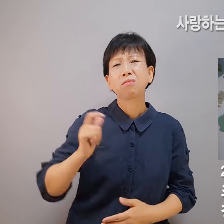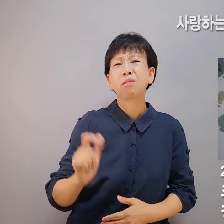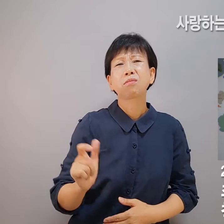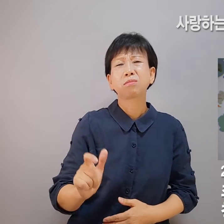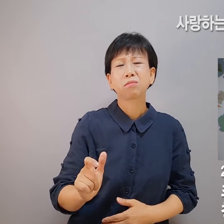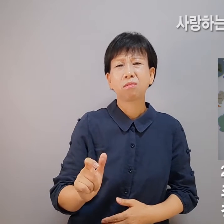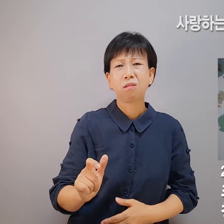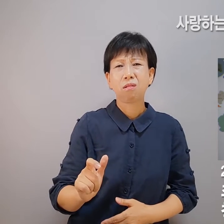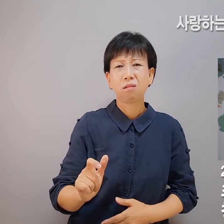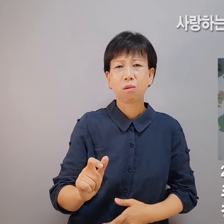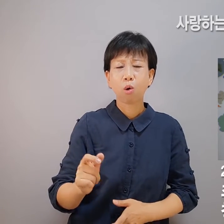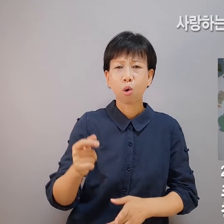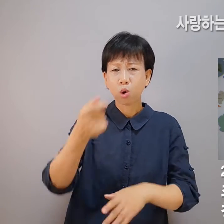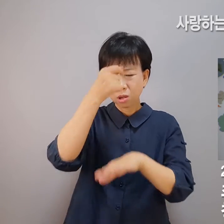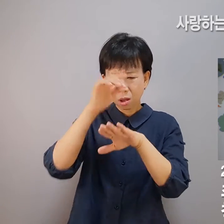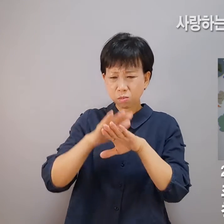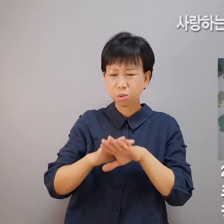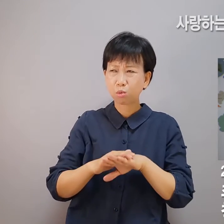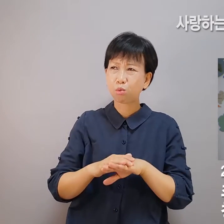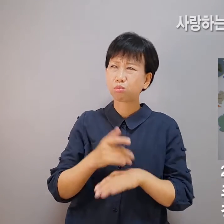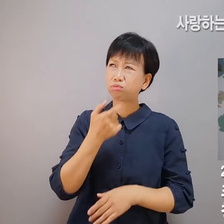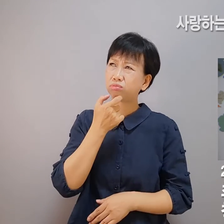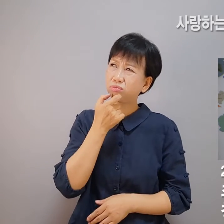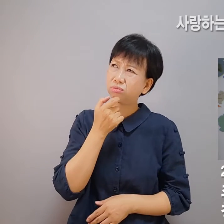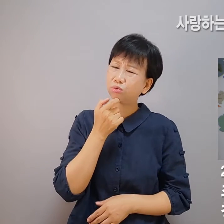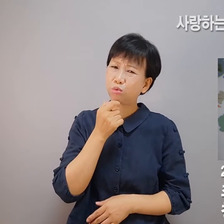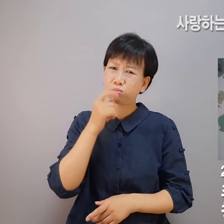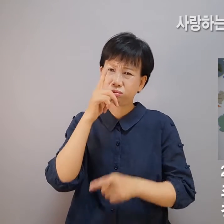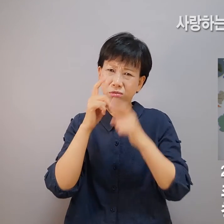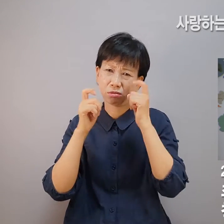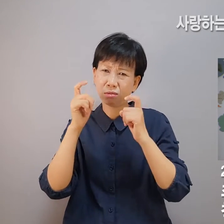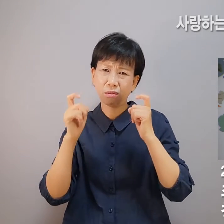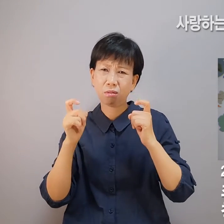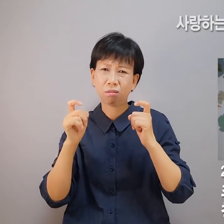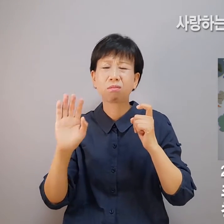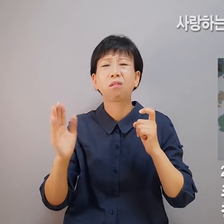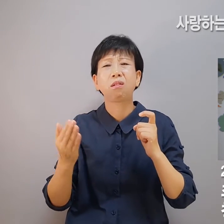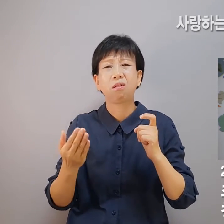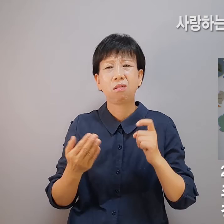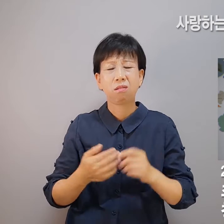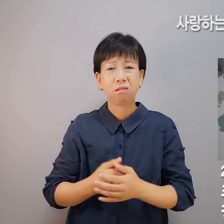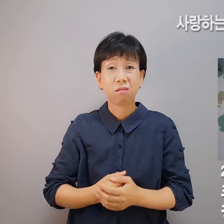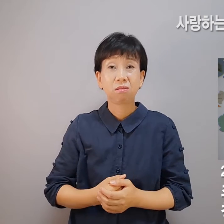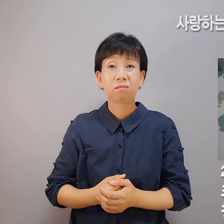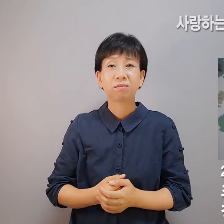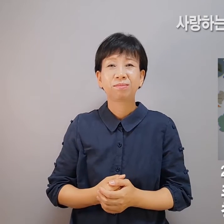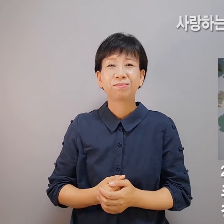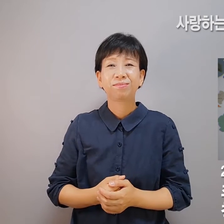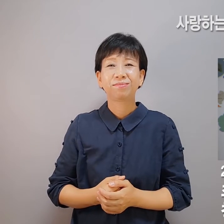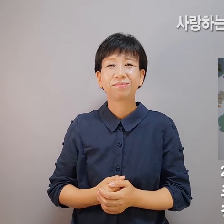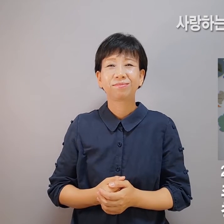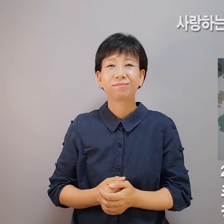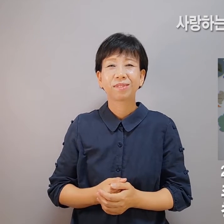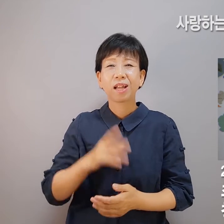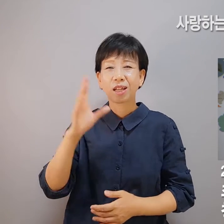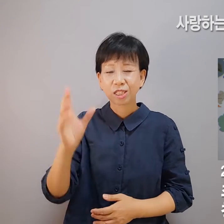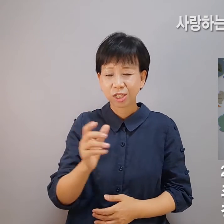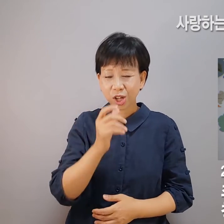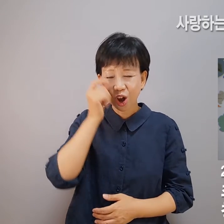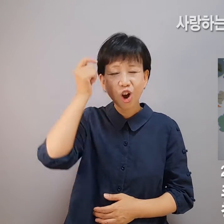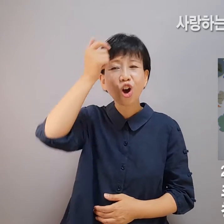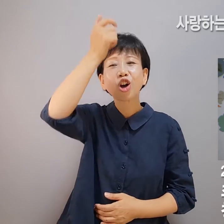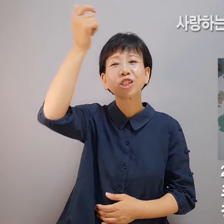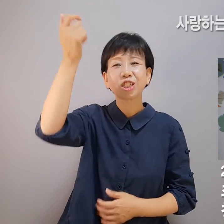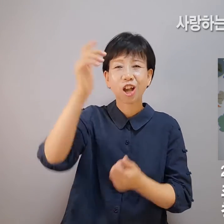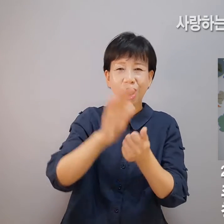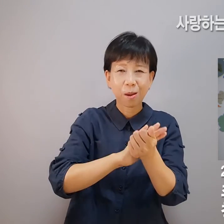예배드리기도 힘들고 이 서로 얼굴 보기도 좀 민망하고 막 이럴 수 있어요. 네, 그러니까 우리가 성령께서